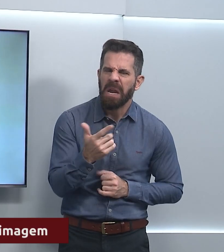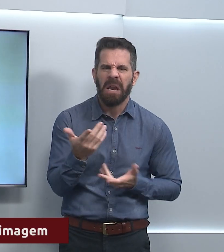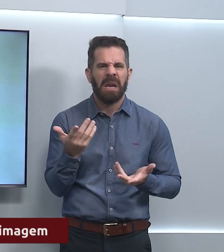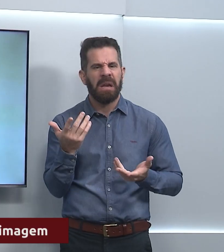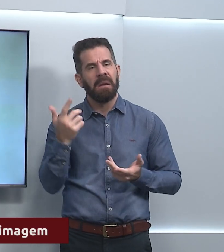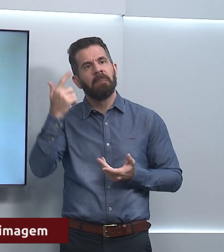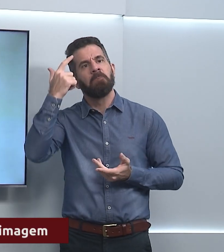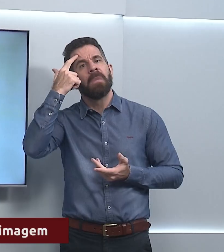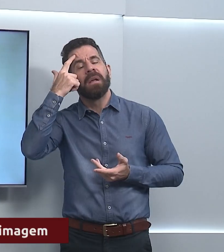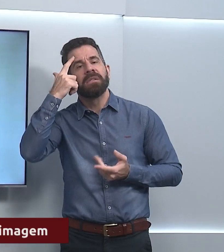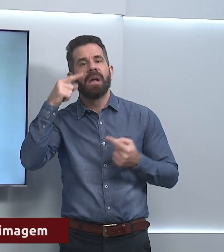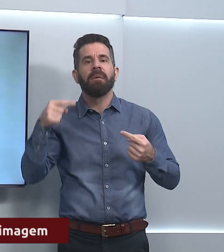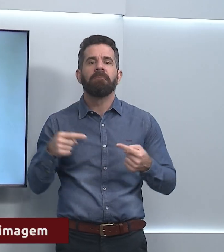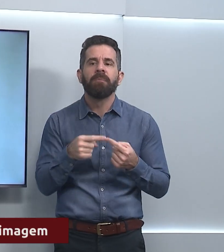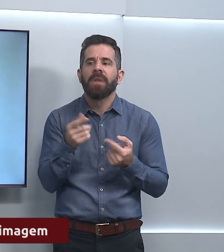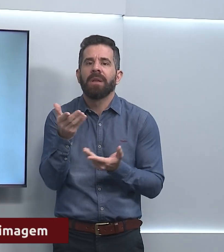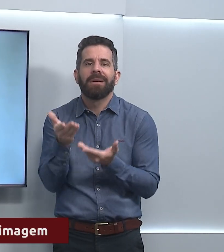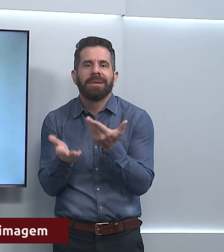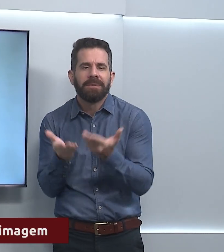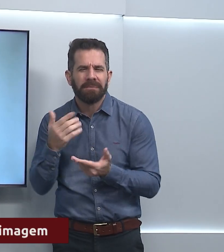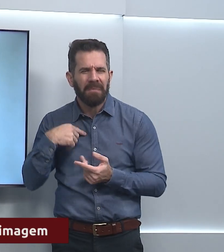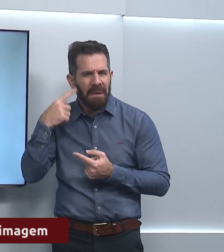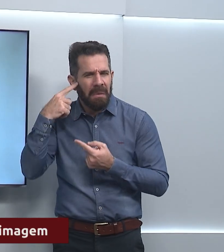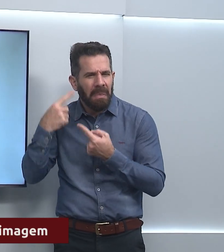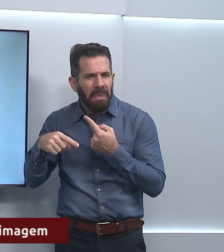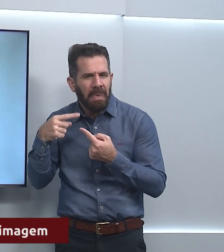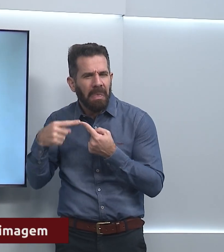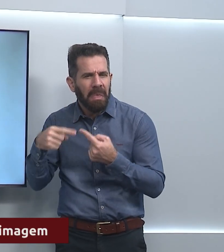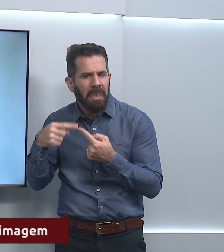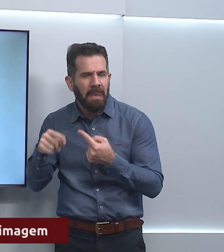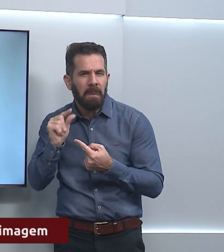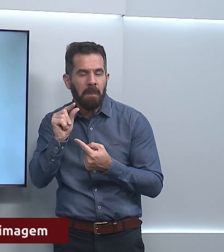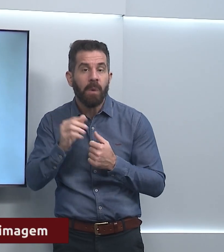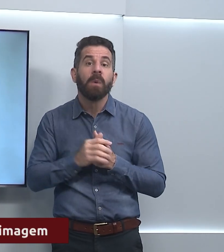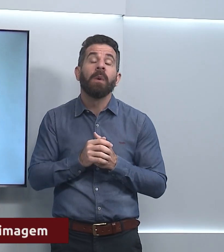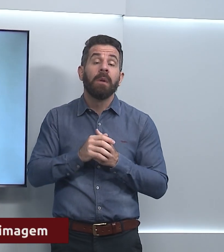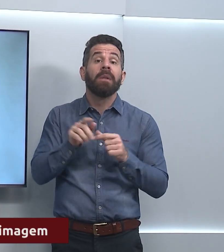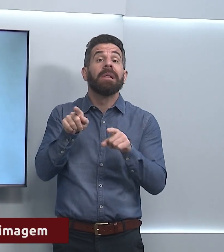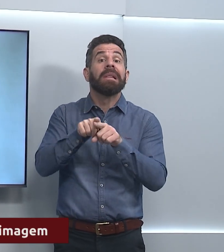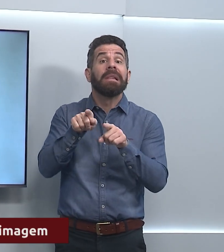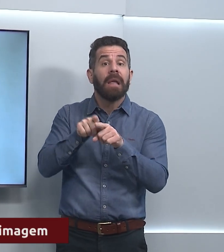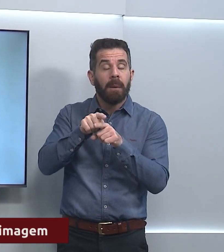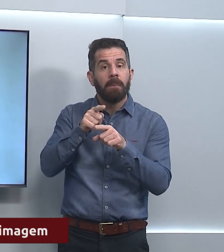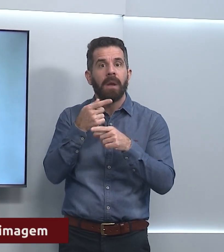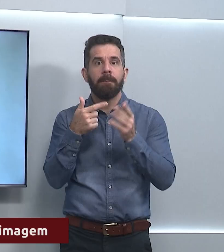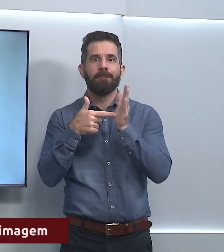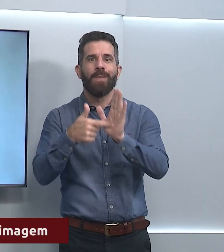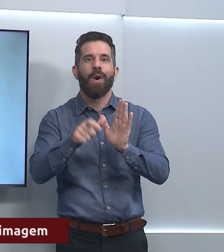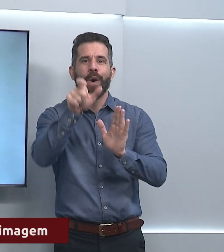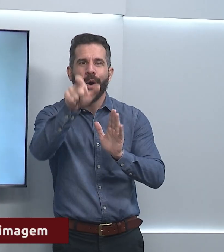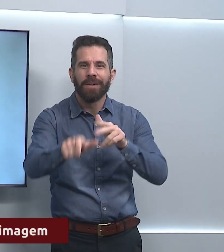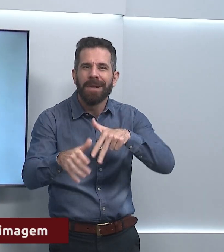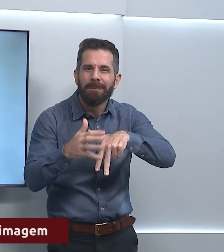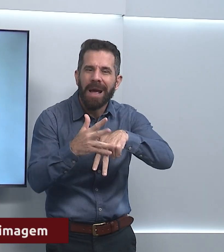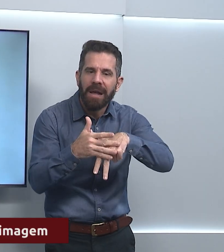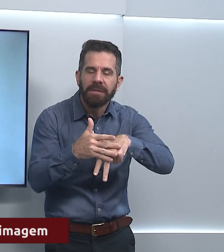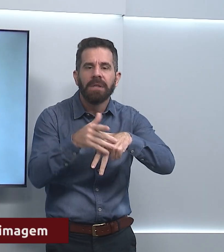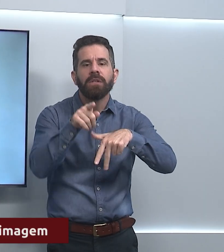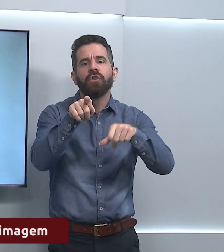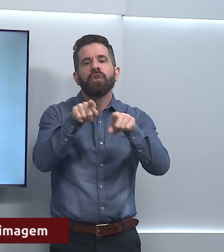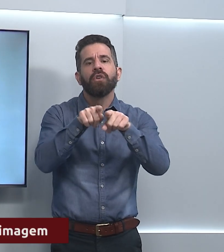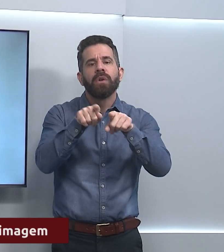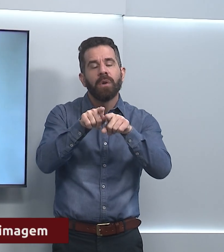com peso adequado, o tempo todo orientando o paciente e mostrando para ele essa evolução, para que ele não tenha essa distorção, né,